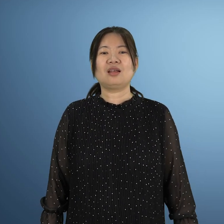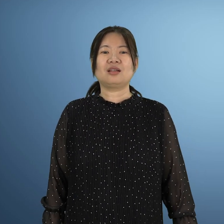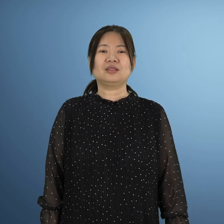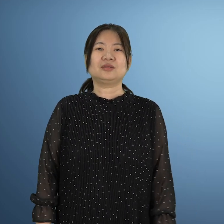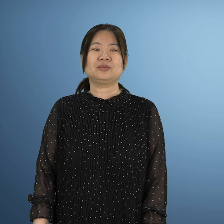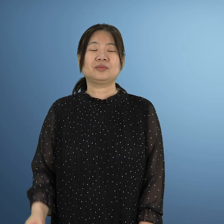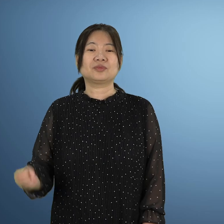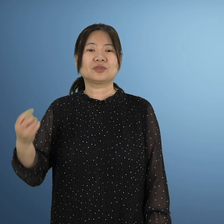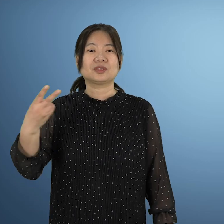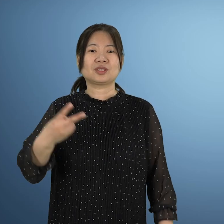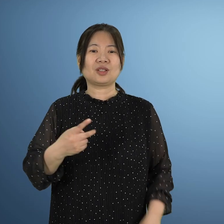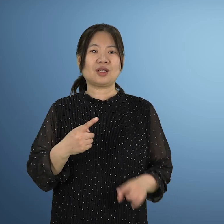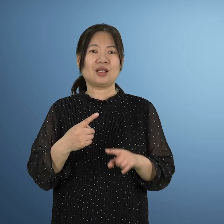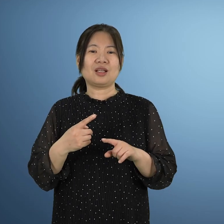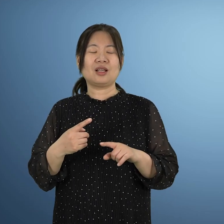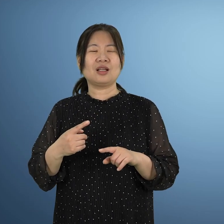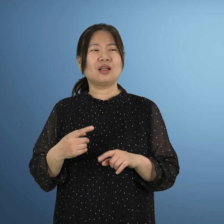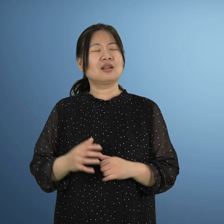게다가